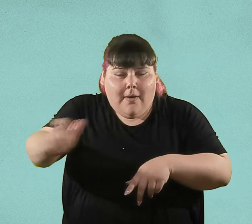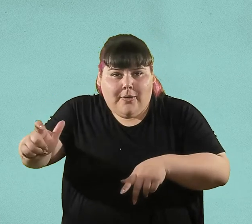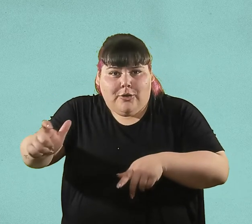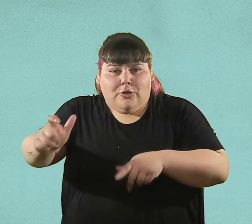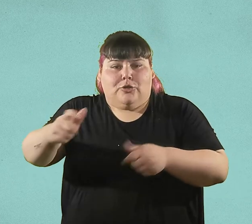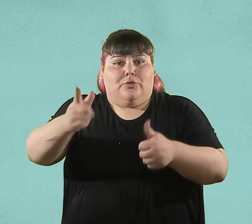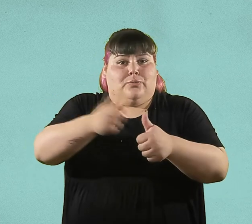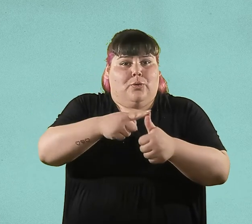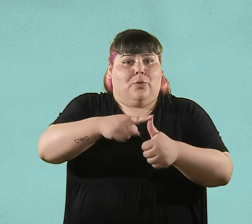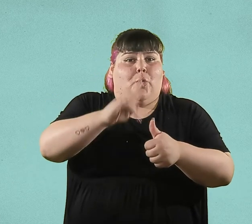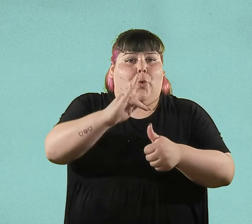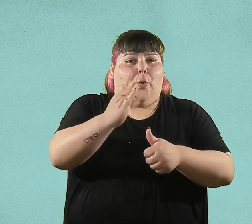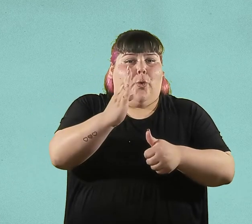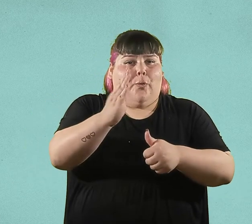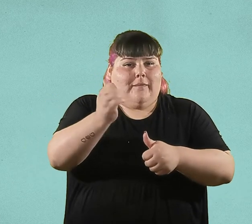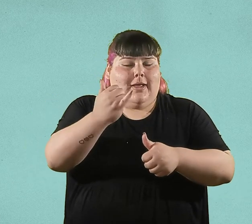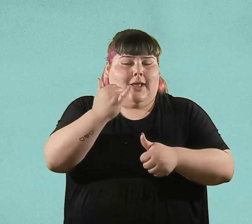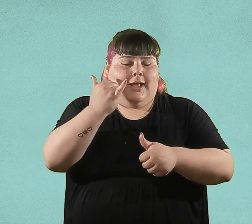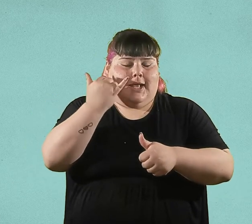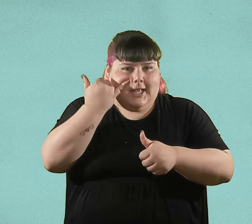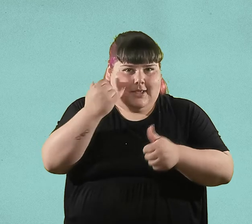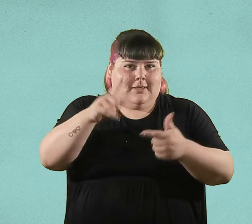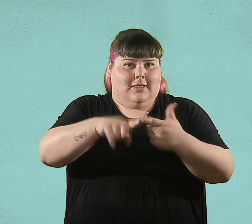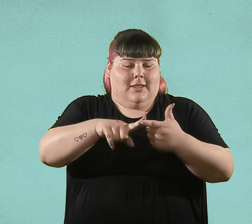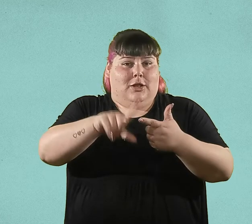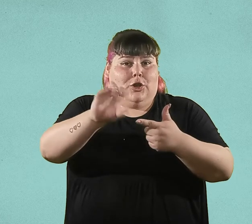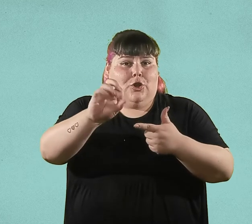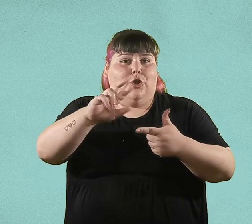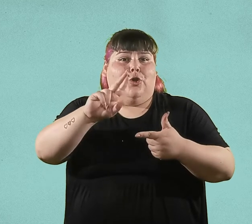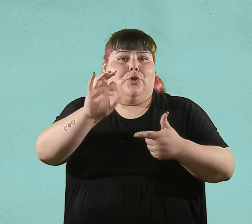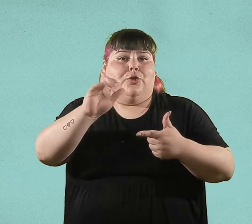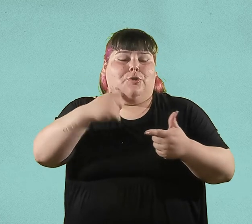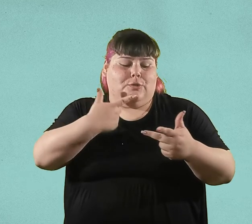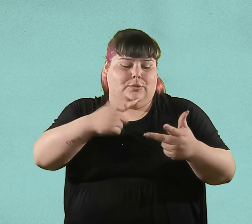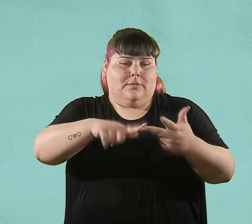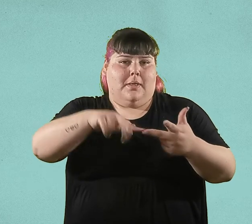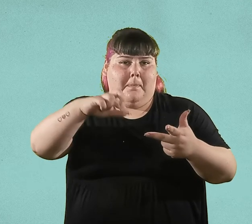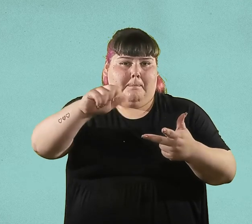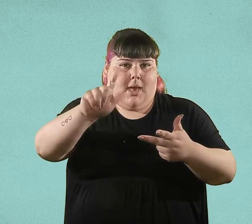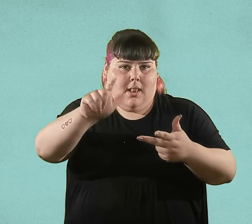los arroyos Ubajay, Los Loros, Palmar y Espino.